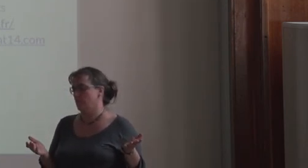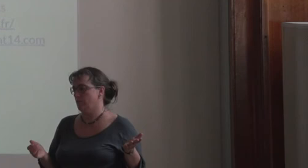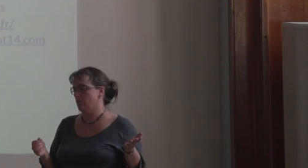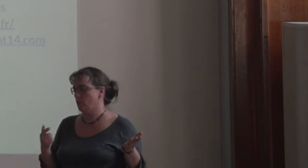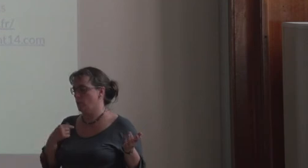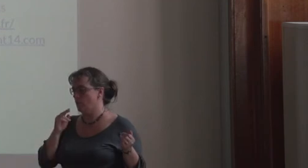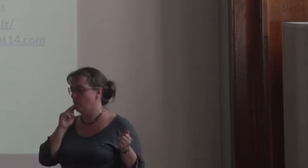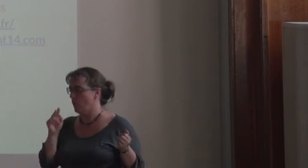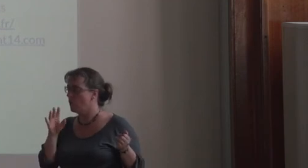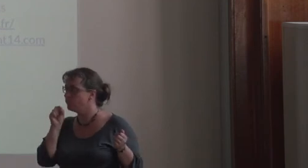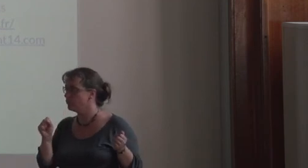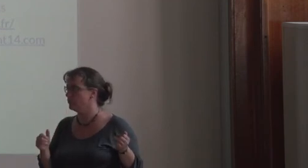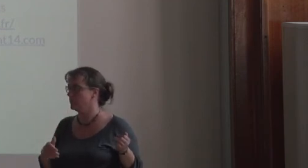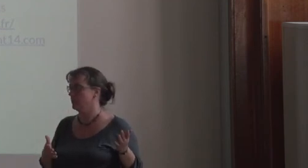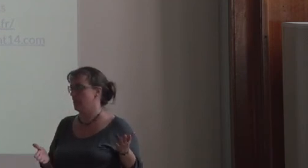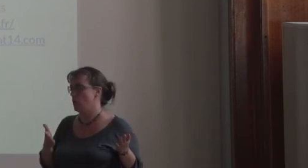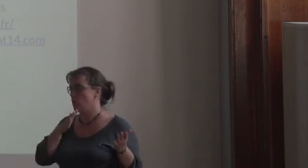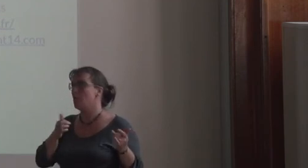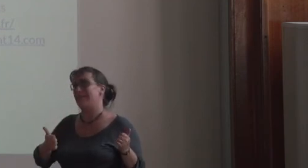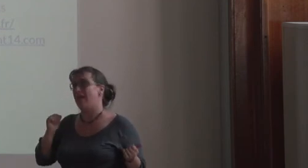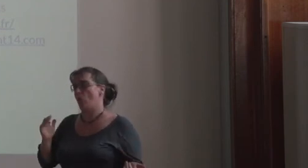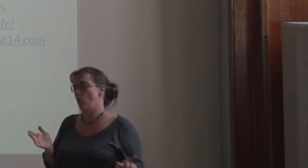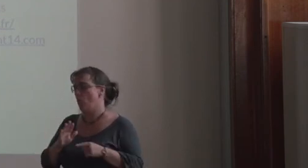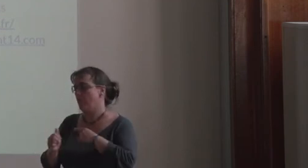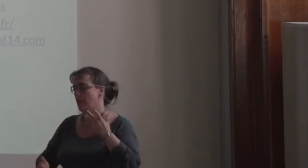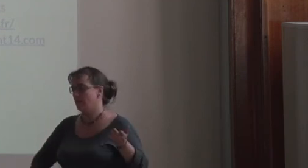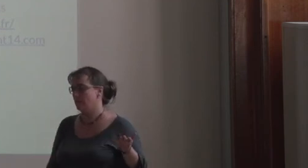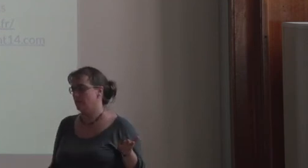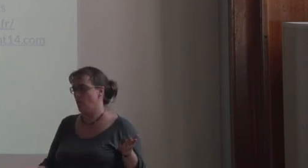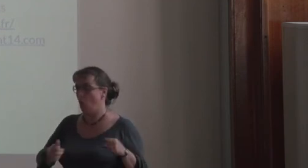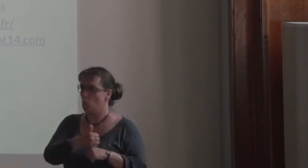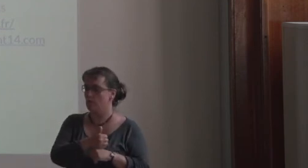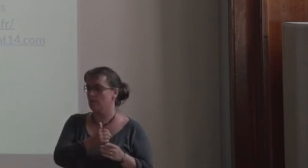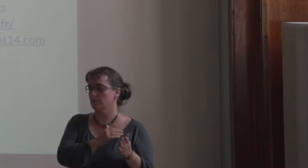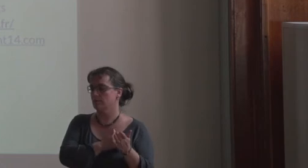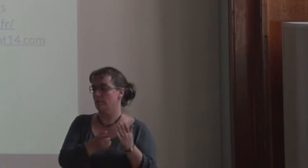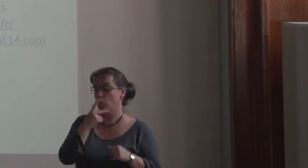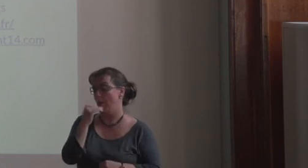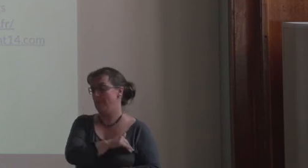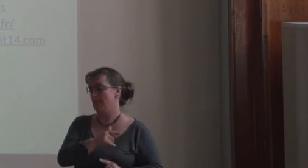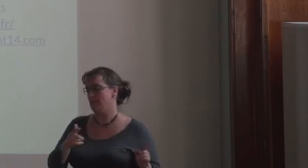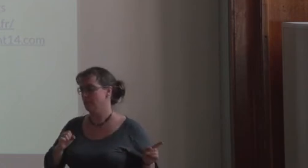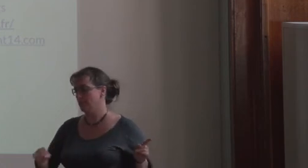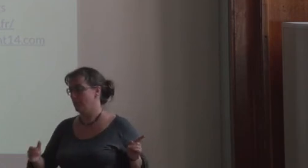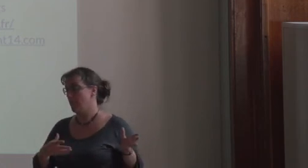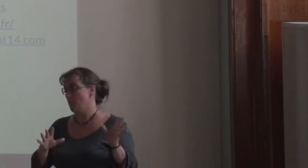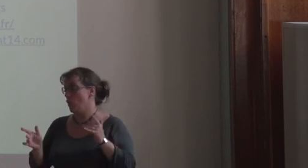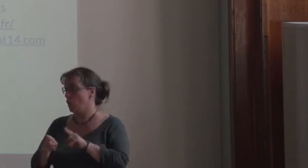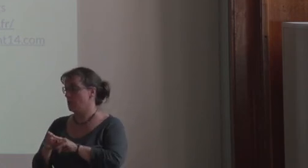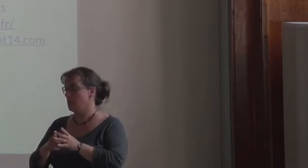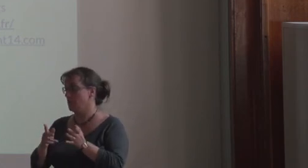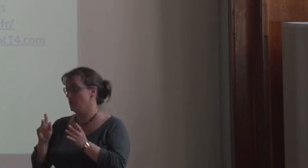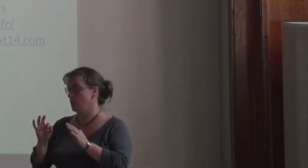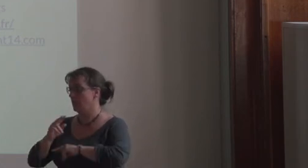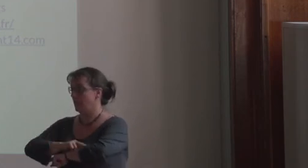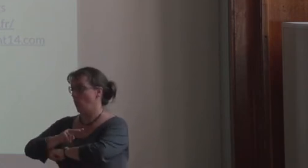remarque. Je sais pas à quel point ils se sont améliorés, c'était quand même il y a un an. À mon avis, ils sont améliorés depuis, mais il y a des limites aussi au fait que c'est du Python, donc peut-être que là, il faut